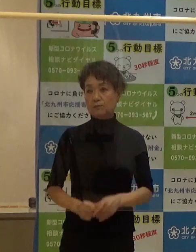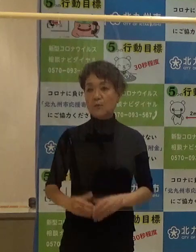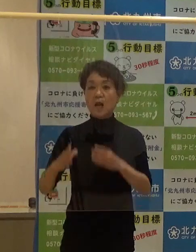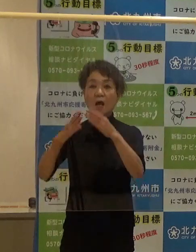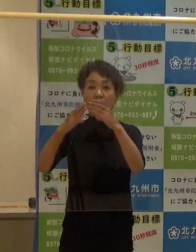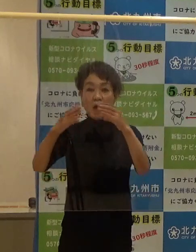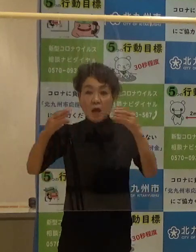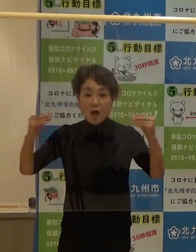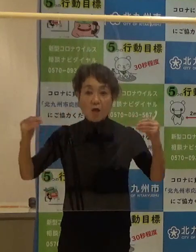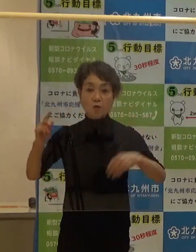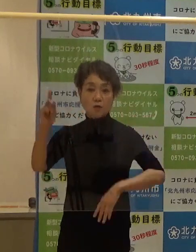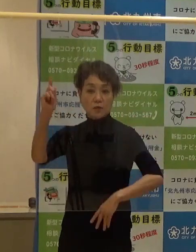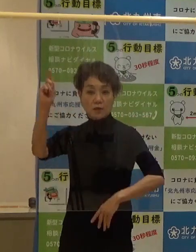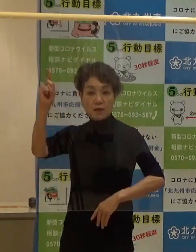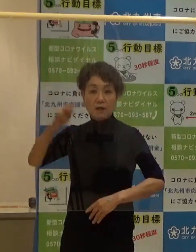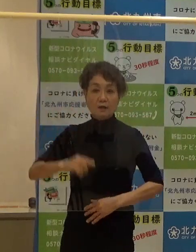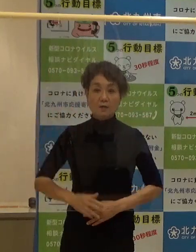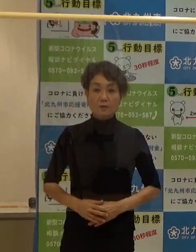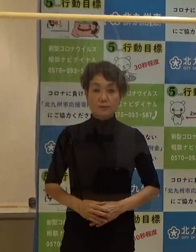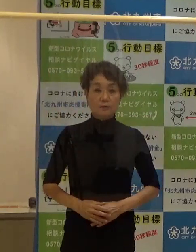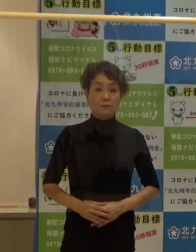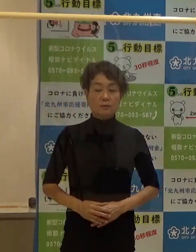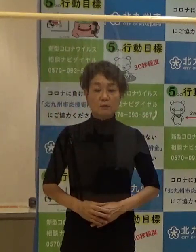国が